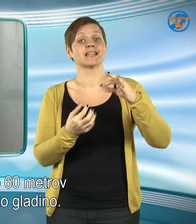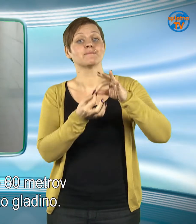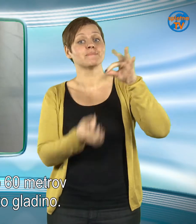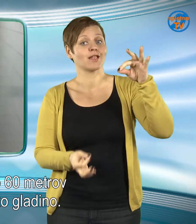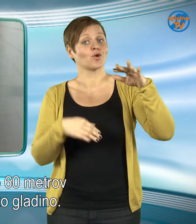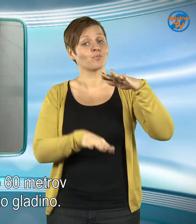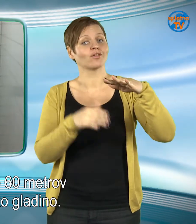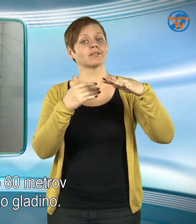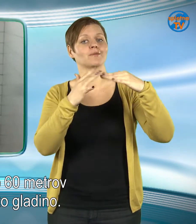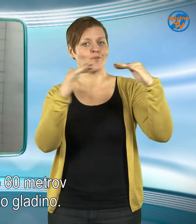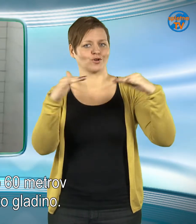gladino.